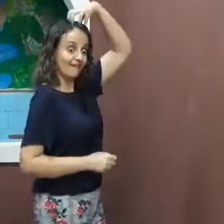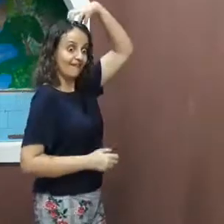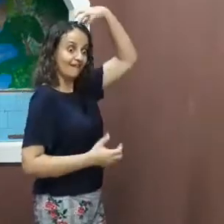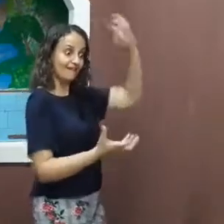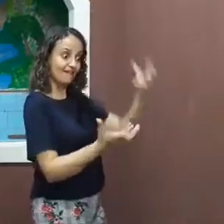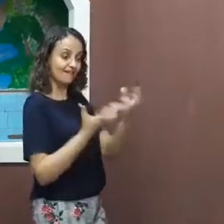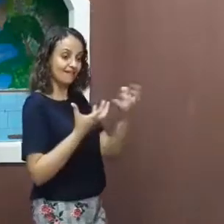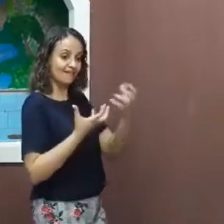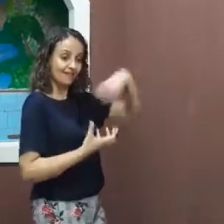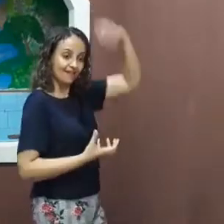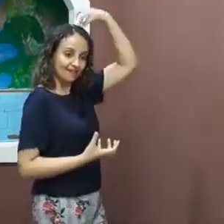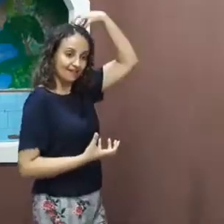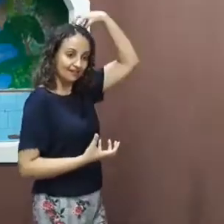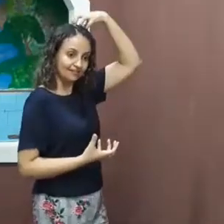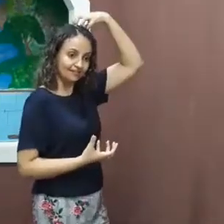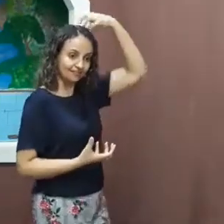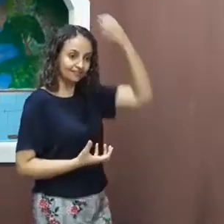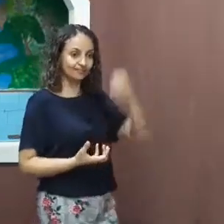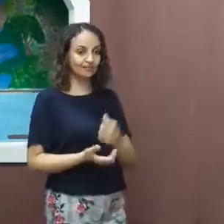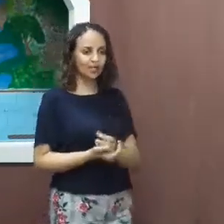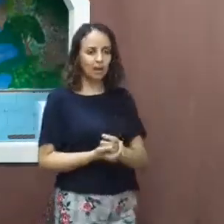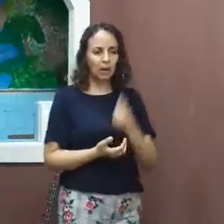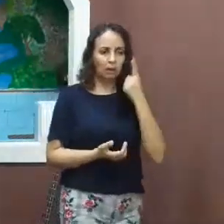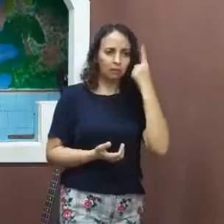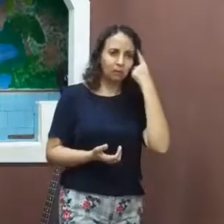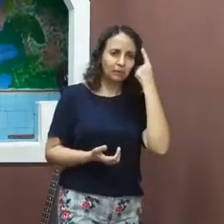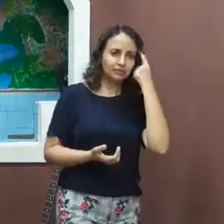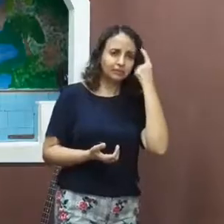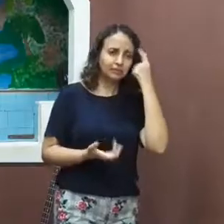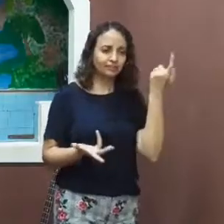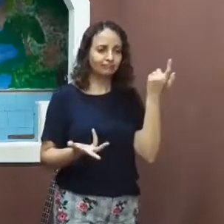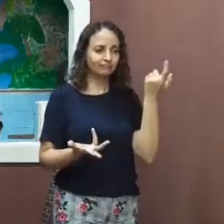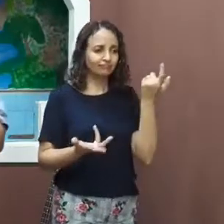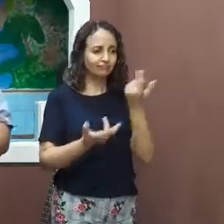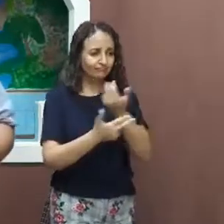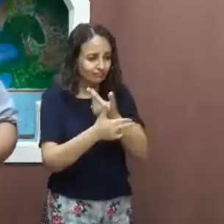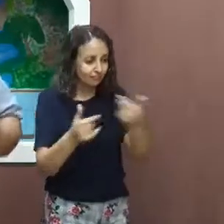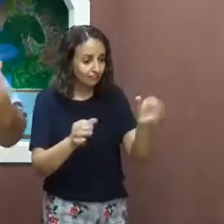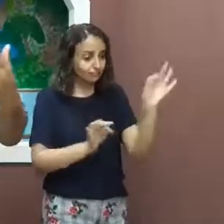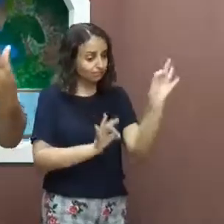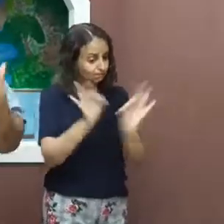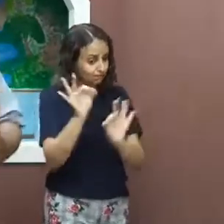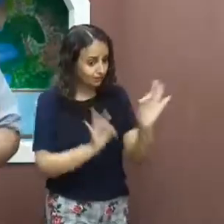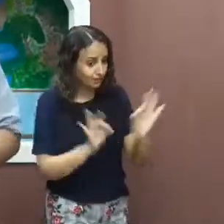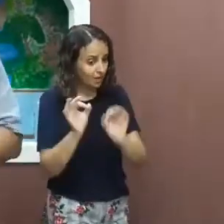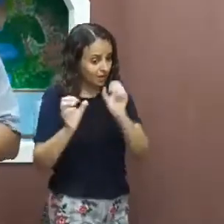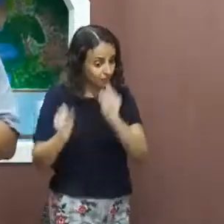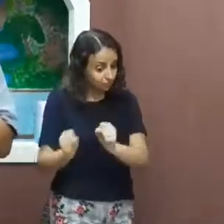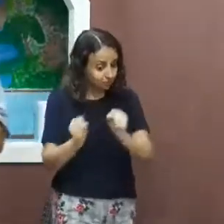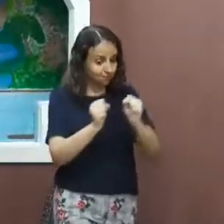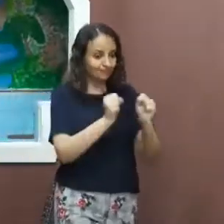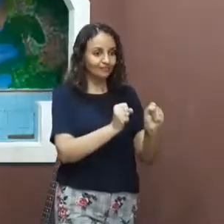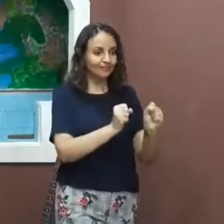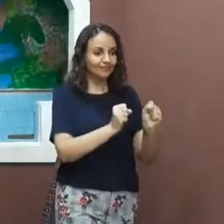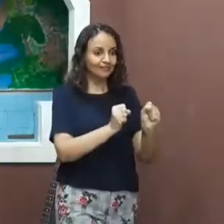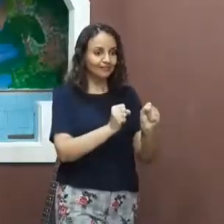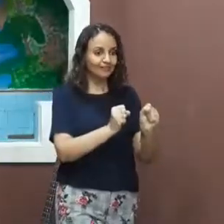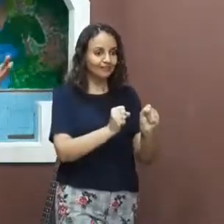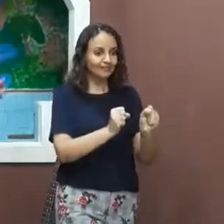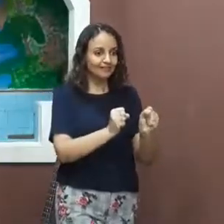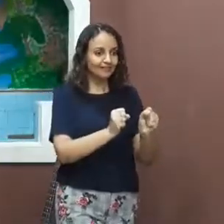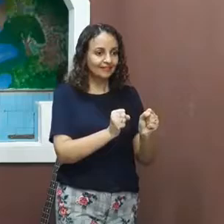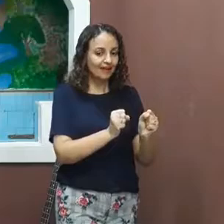isso. As pessoas, meu irmão, elas não estão olhando, as pessoas querem um projeto de poder. E você vê que eles não largam